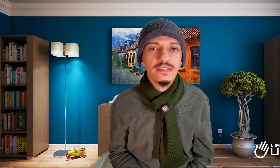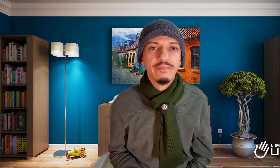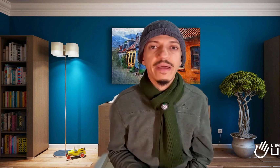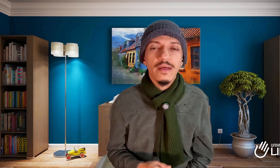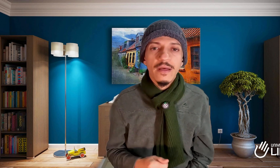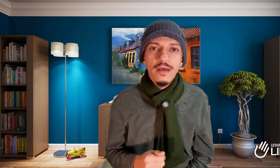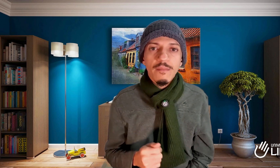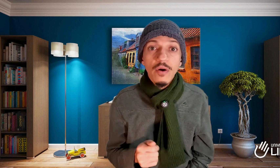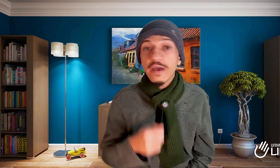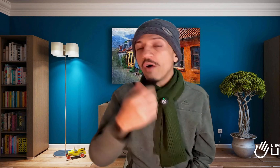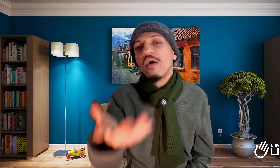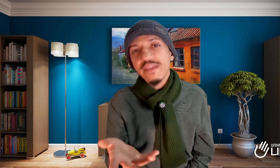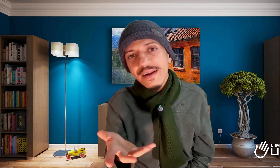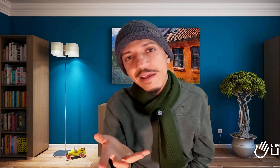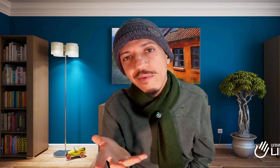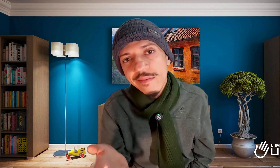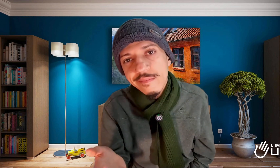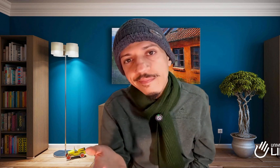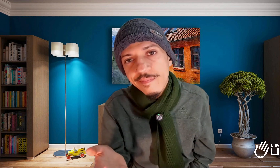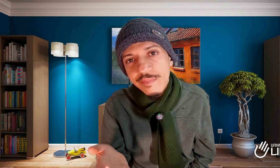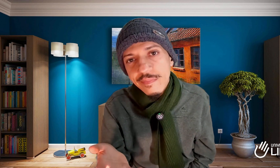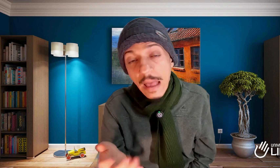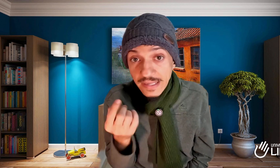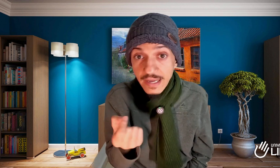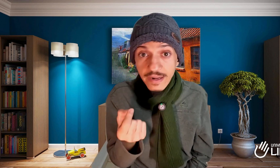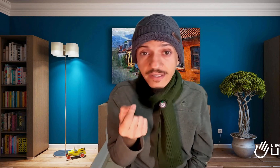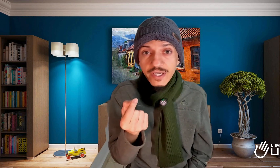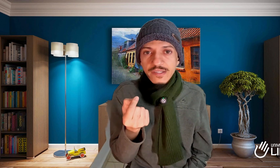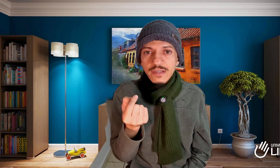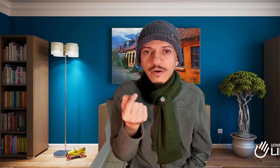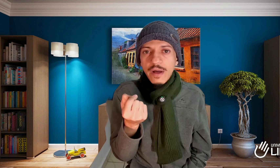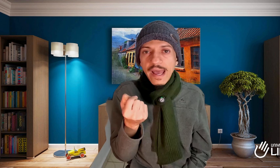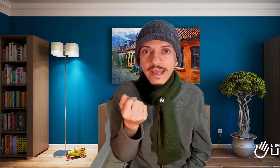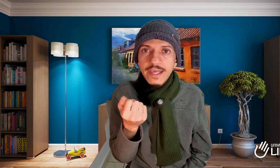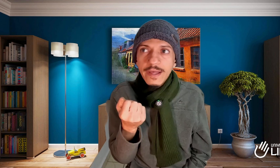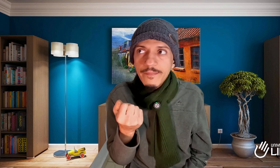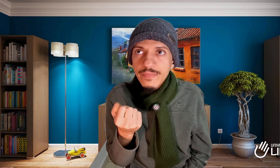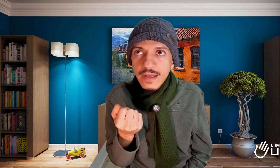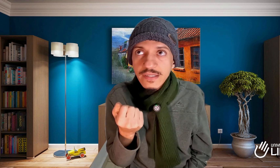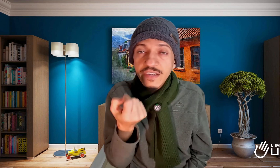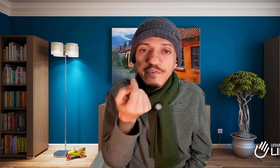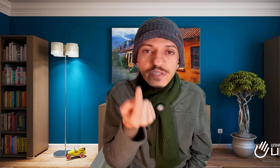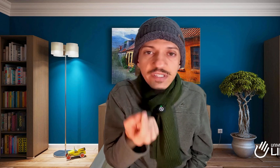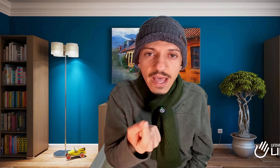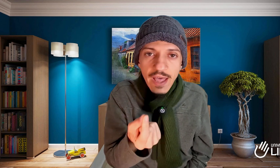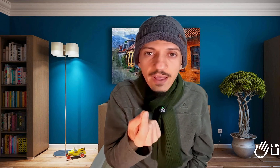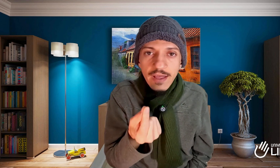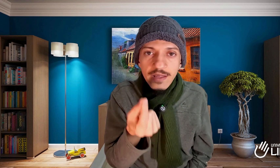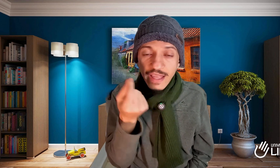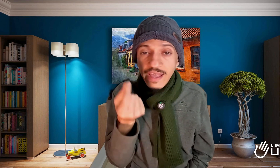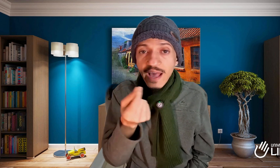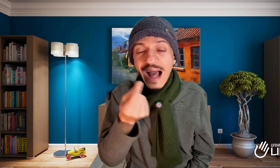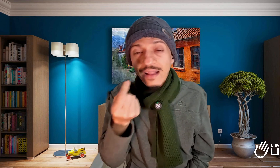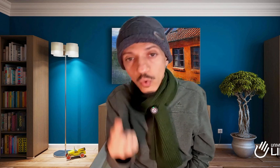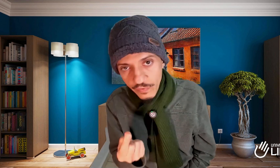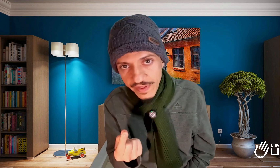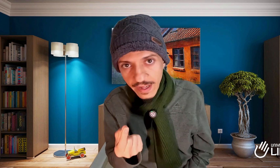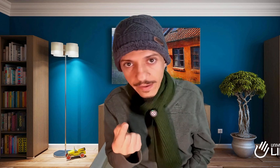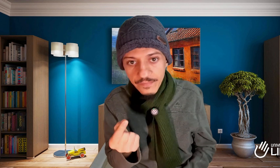também, porque é uma outra língua. Mas a grande questão é que, se você tem a dúvida